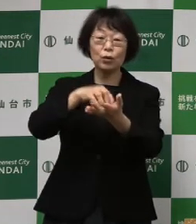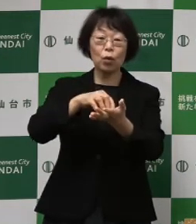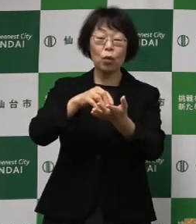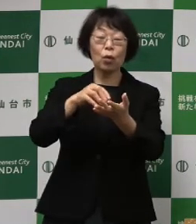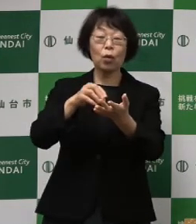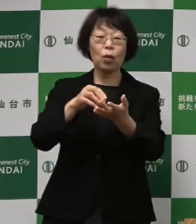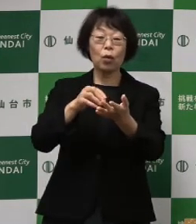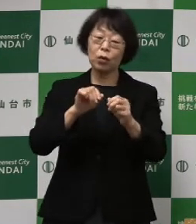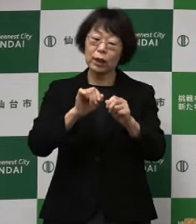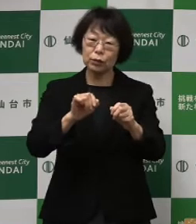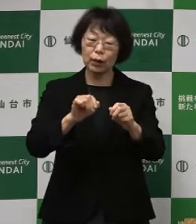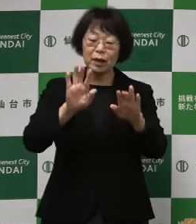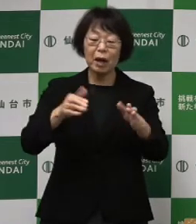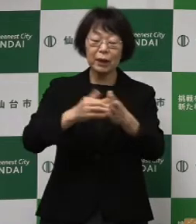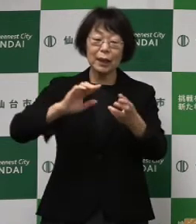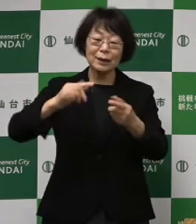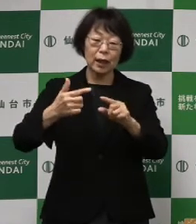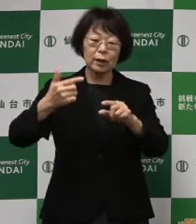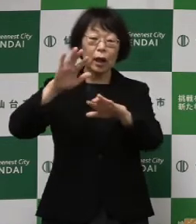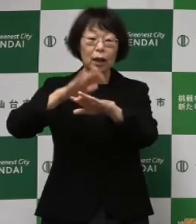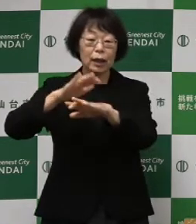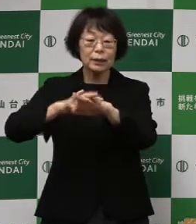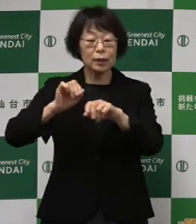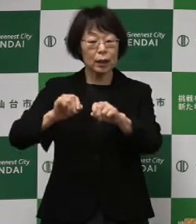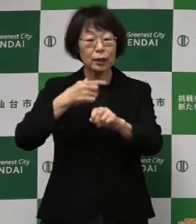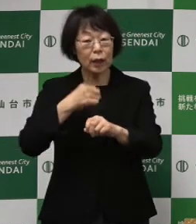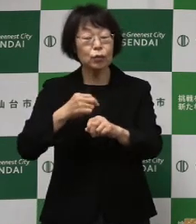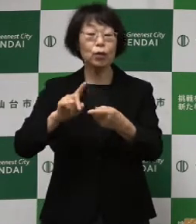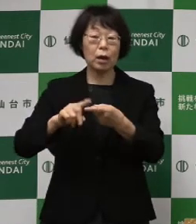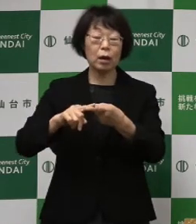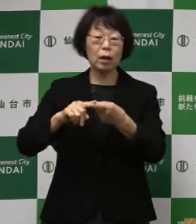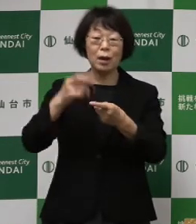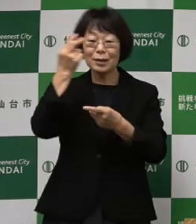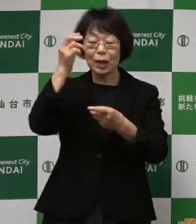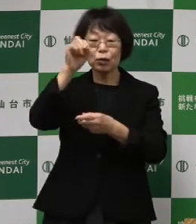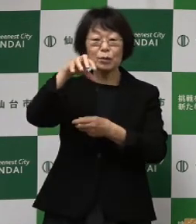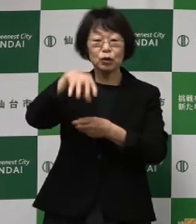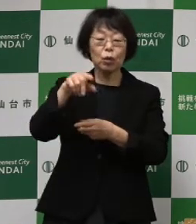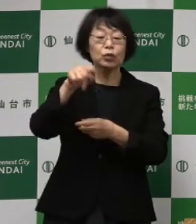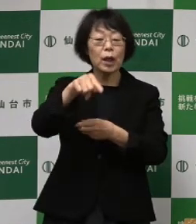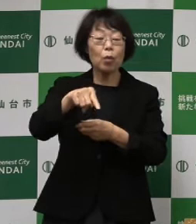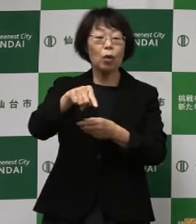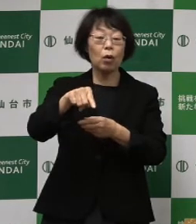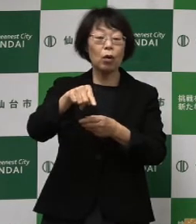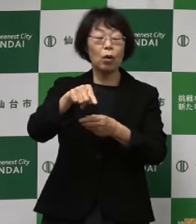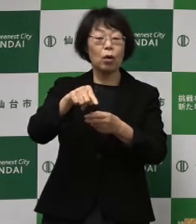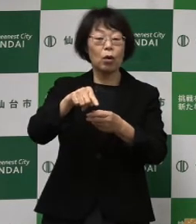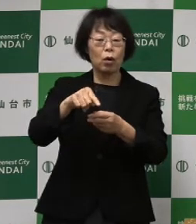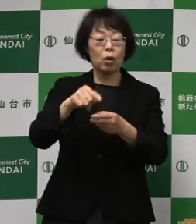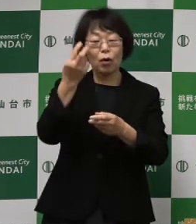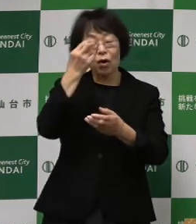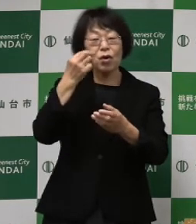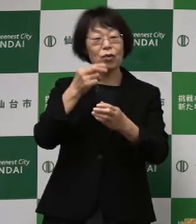までと違った形でやりたいとか、例えば選挙事務所そのものについて何か検討し直すみたいなことってあり得るんで